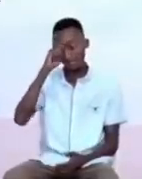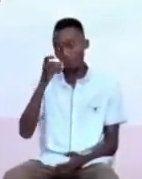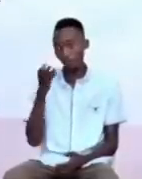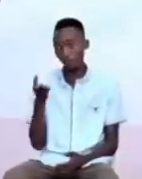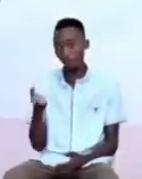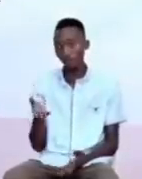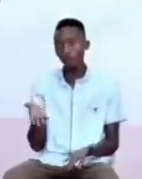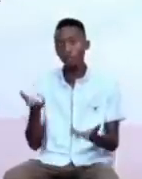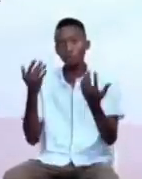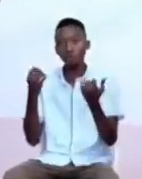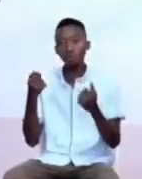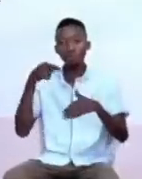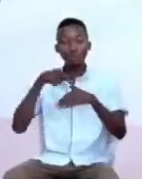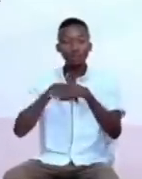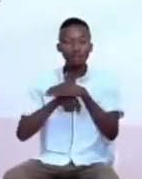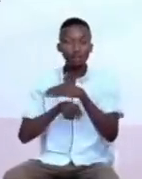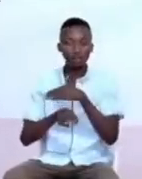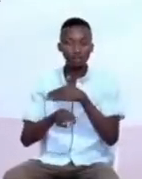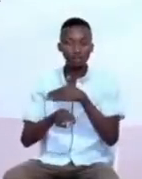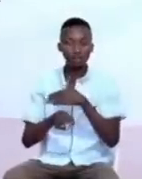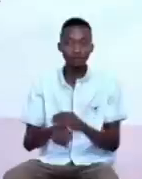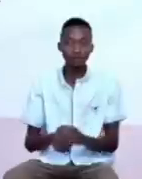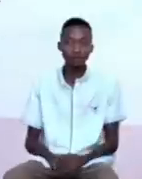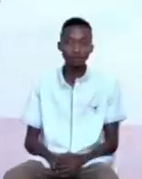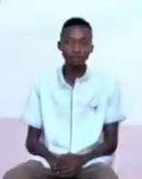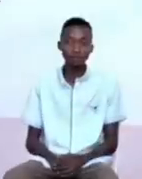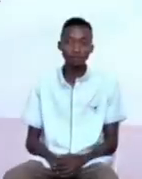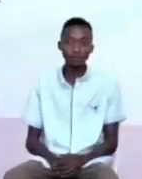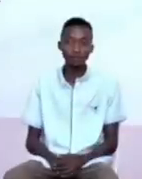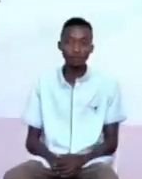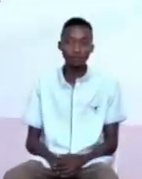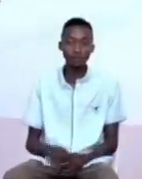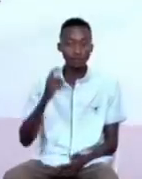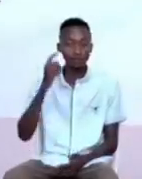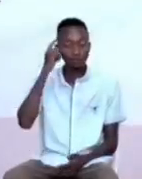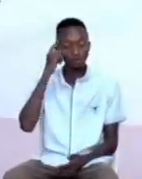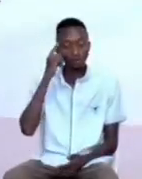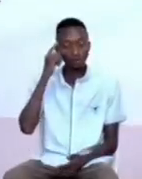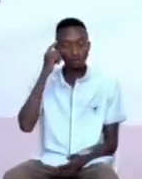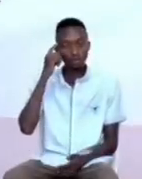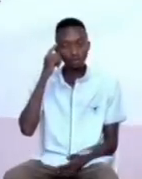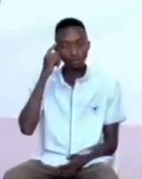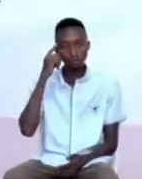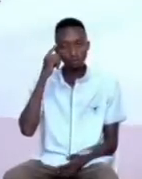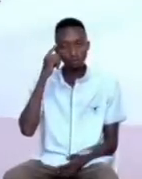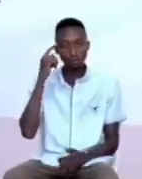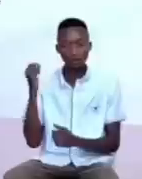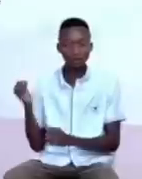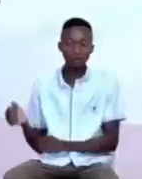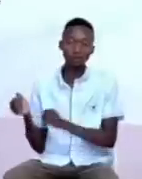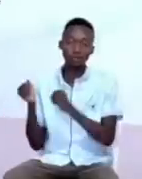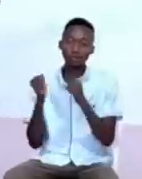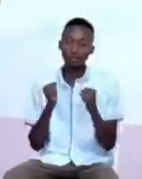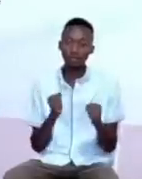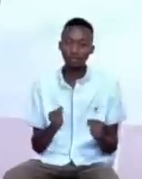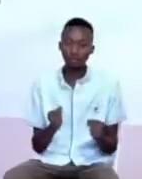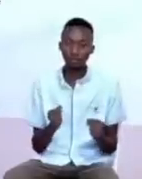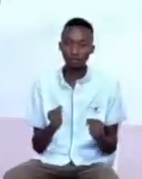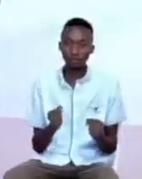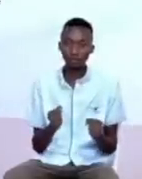wa ndani. Ni uwezo wa ndani wa kufikiri na kutenda